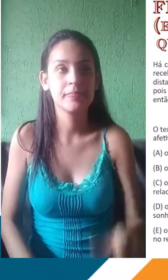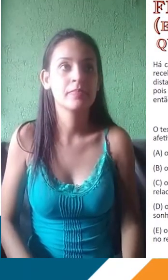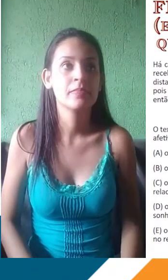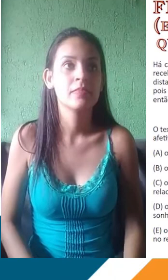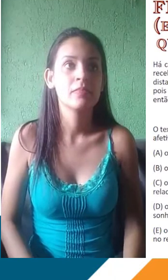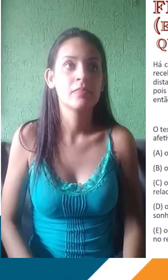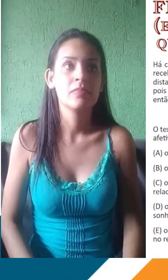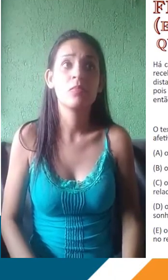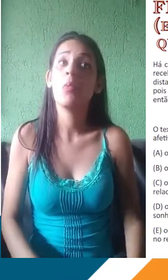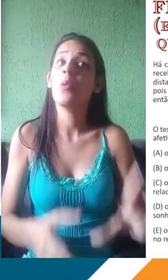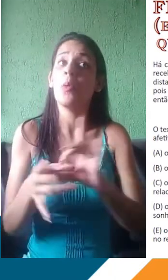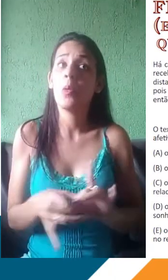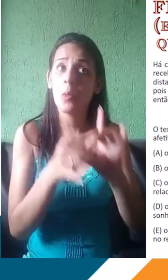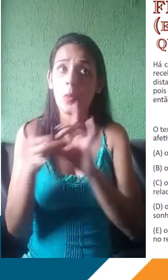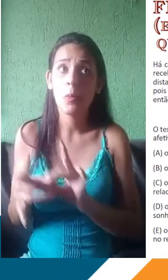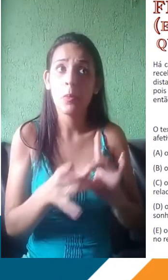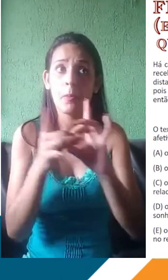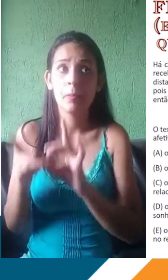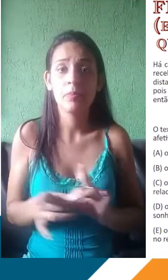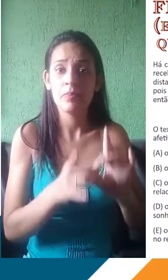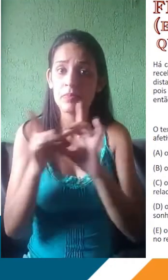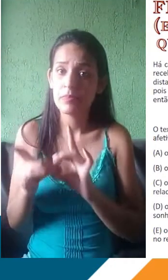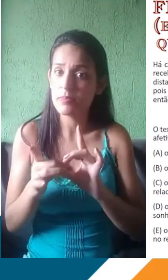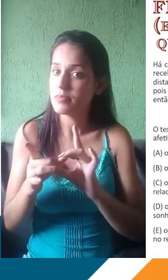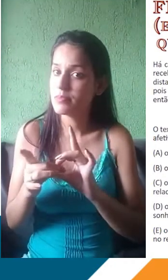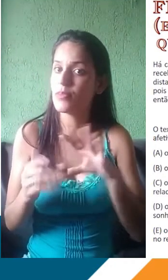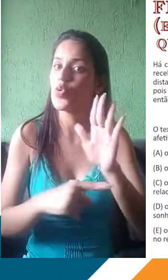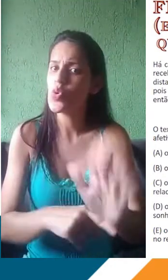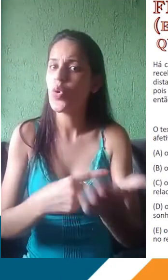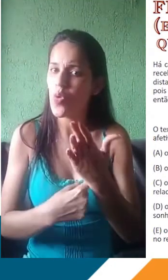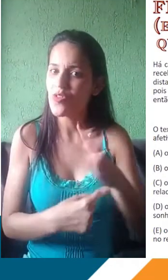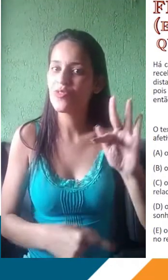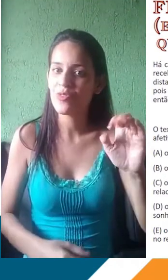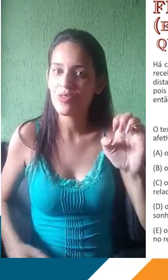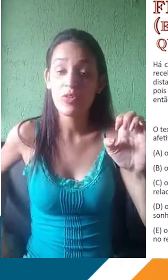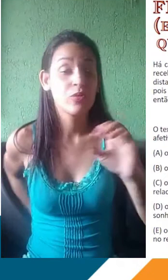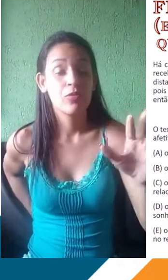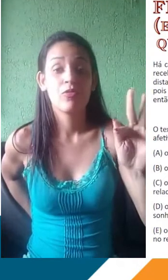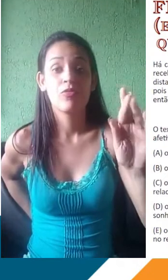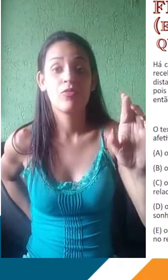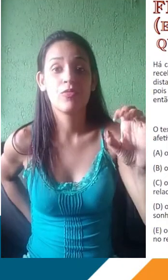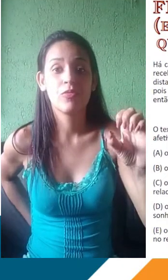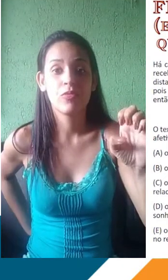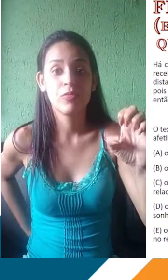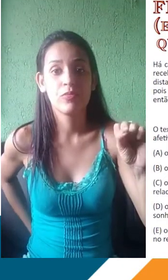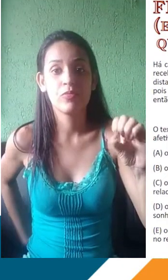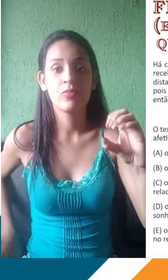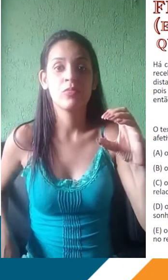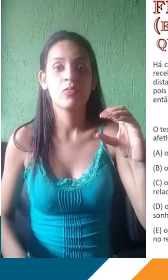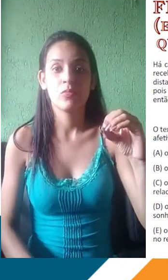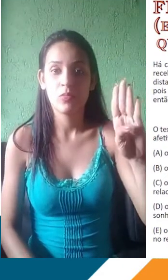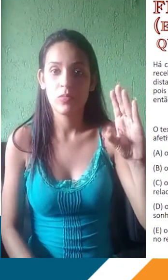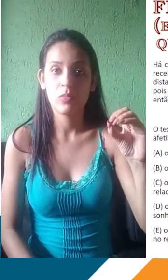de compartilhamento de sonhos. Então, se você assinalou a C como correta, você acertou essa questão. Meus parabéns.